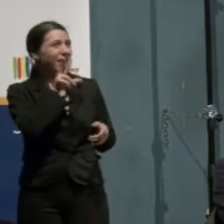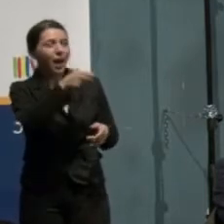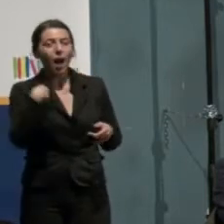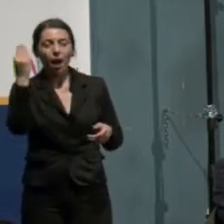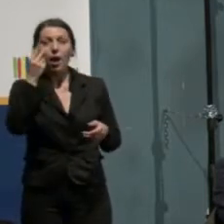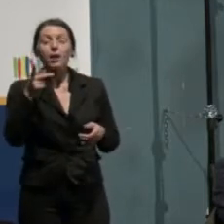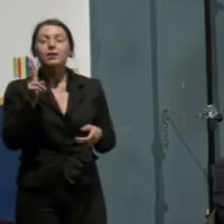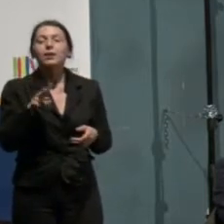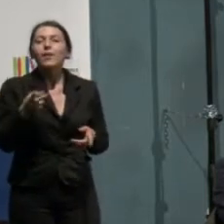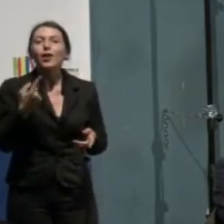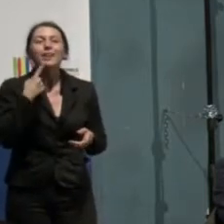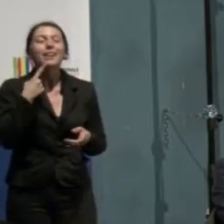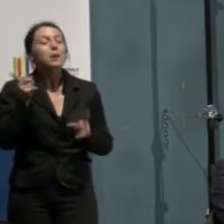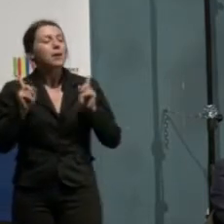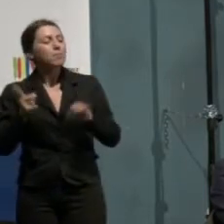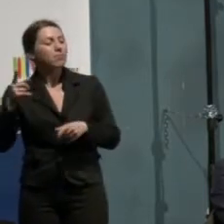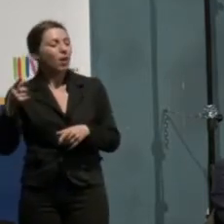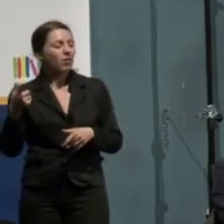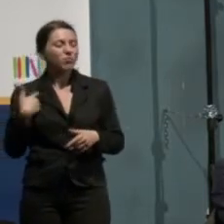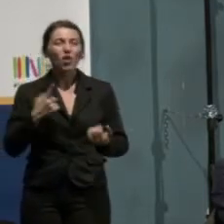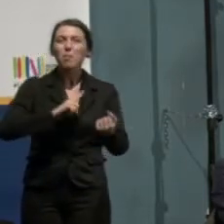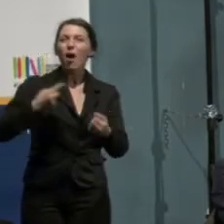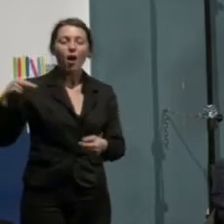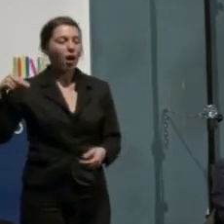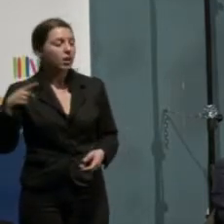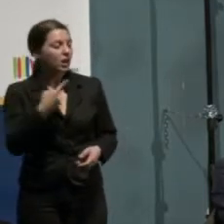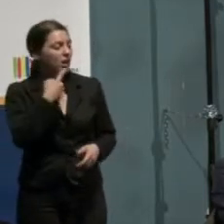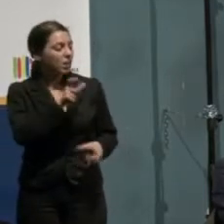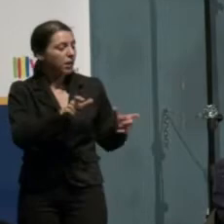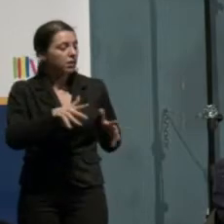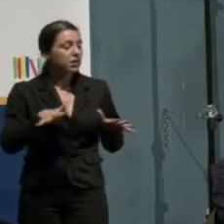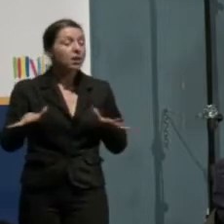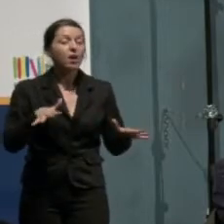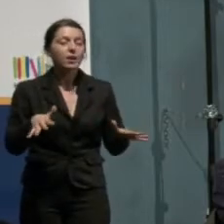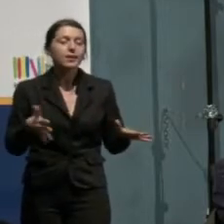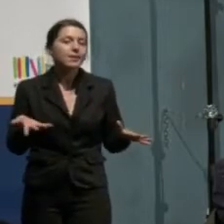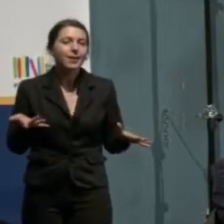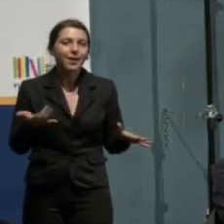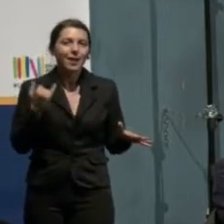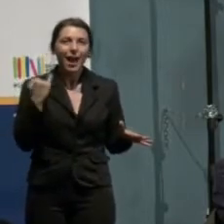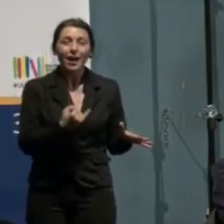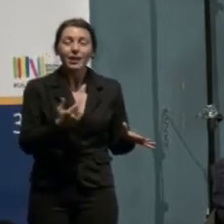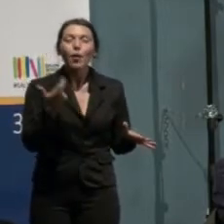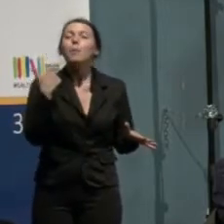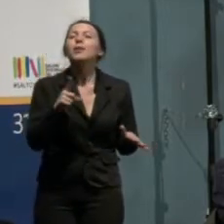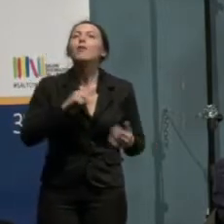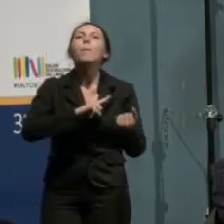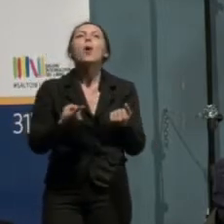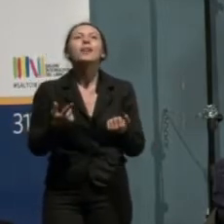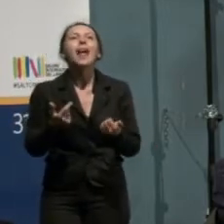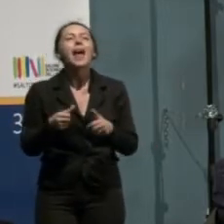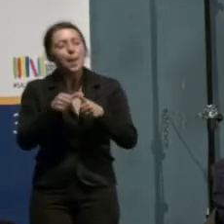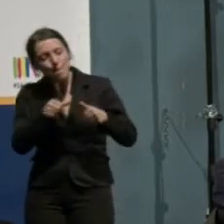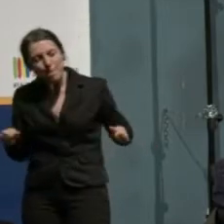difetto avere di fronte degli attivisti cioè delle persone attive i poteri tutti i poteri si basano sulla passività sulla rassegnazione